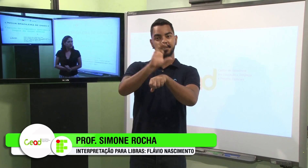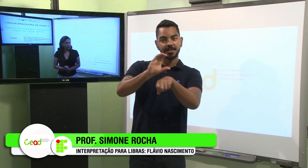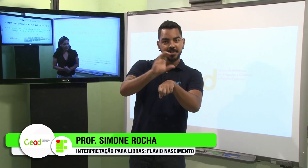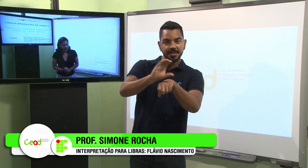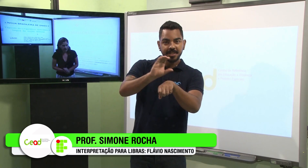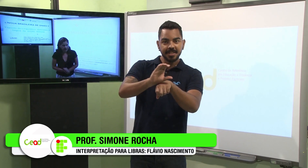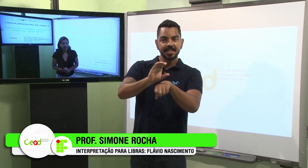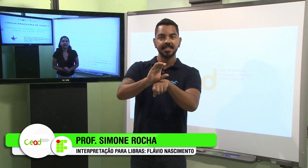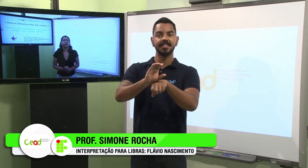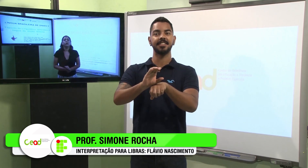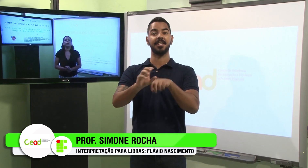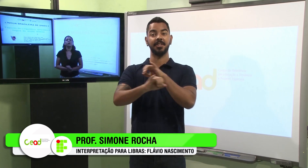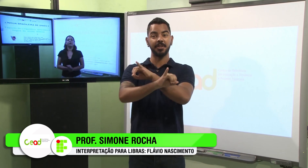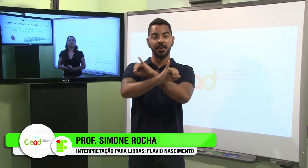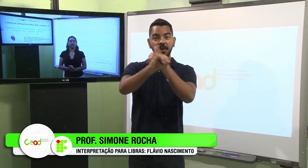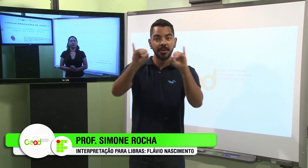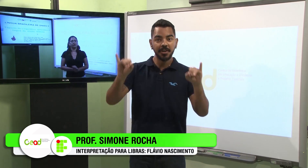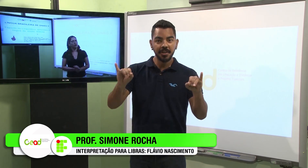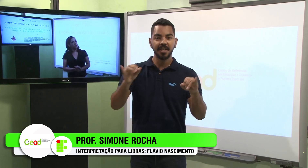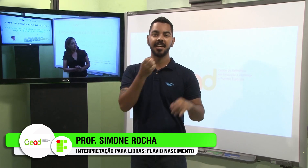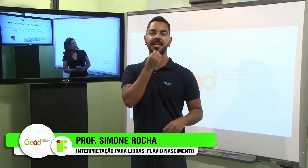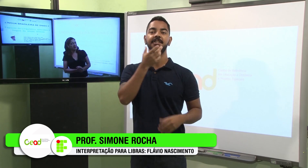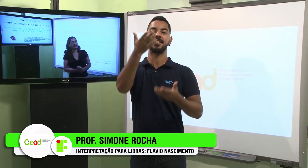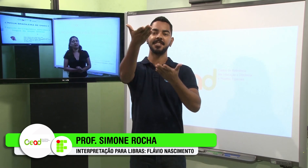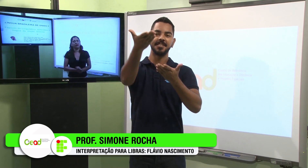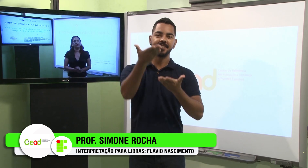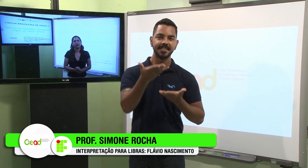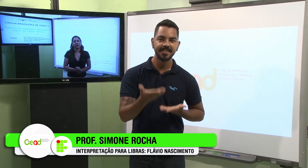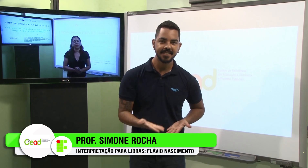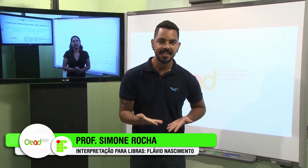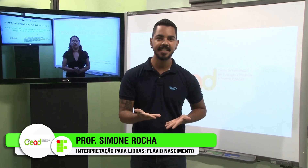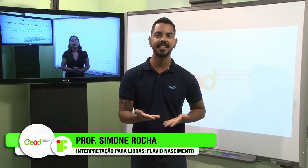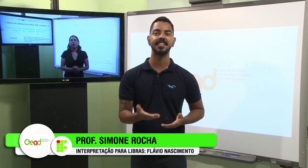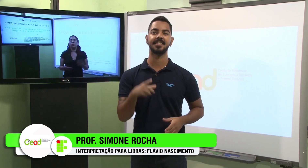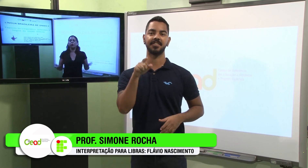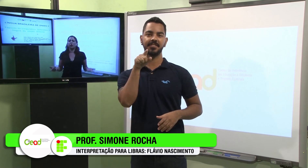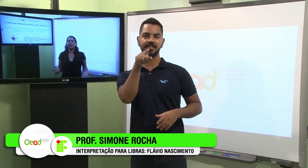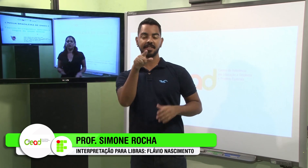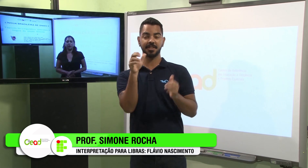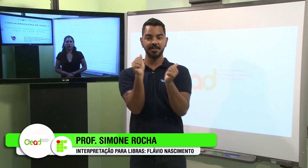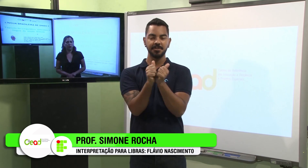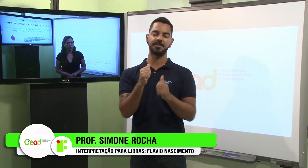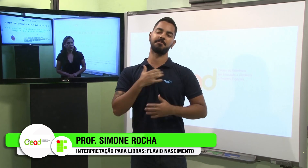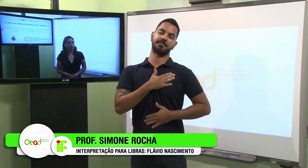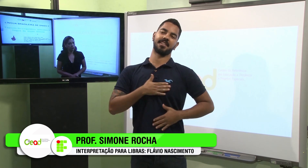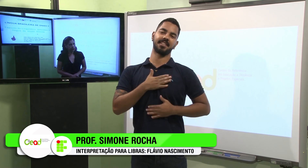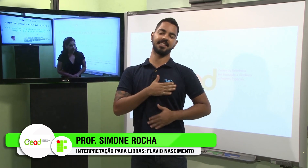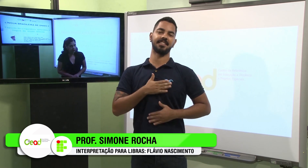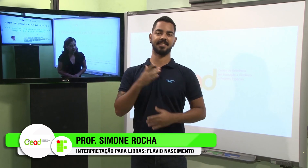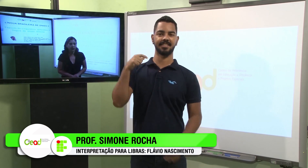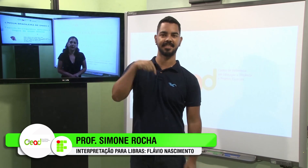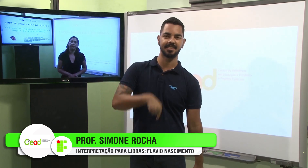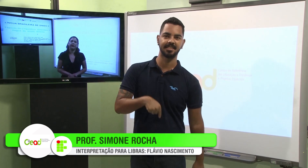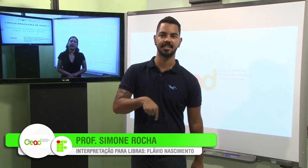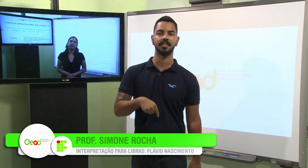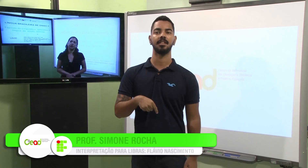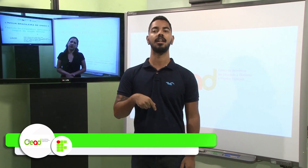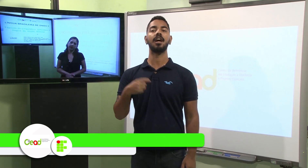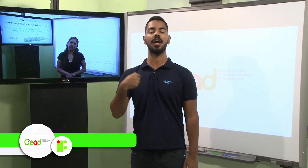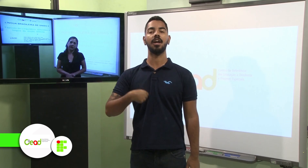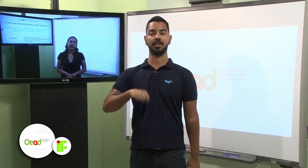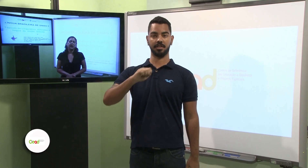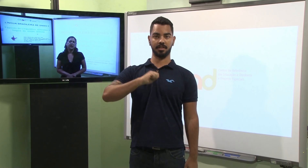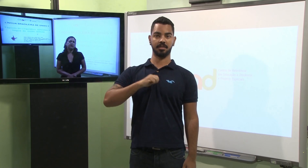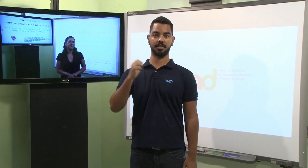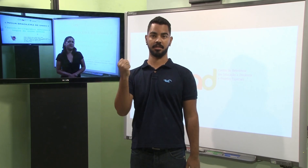Olá, meus queridos cursistas, sejam muito bem-vindos. É um prazer estar aqui com vocês. O meu nome é Simone Rocha, sou professora e também intérprete